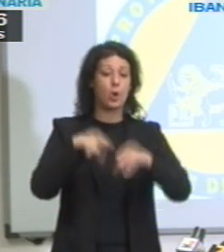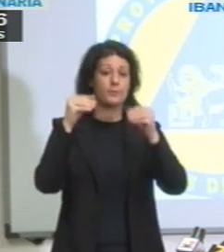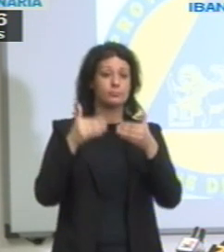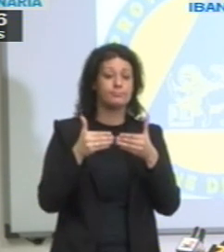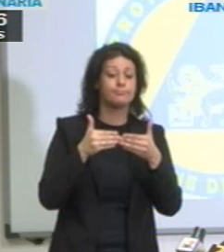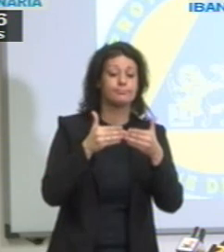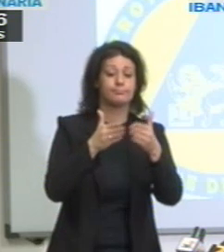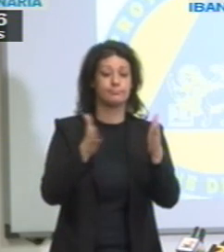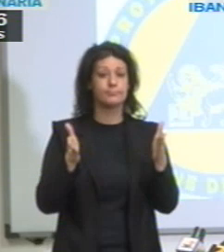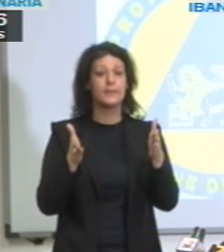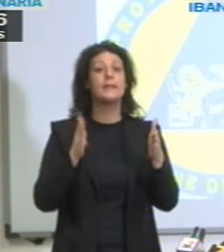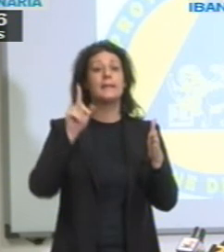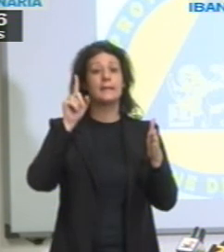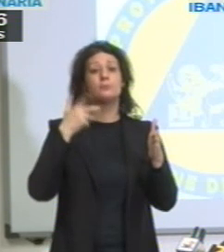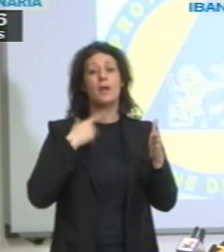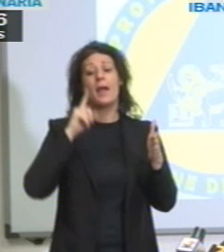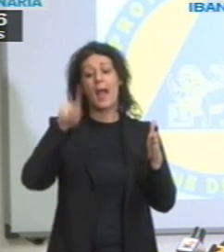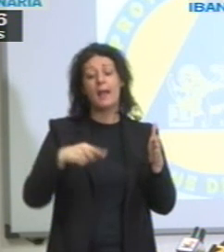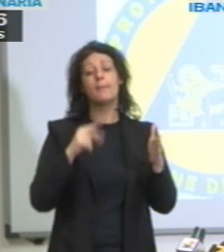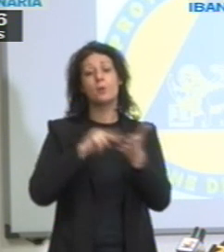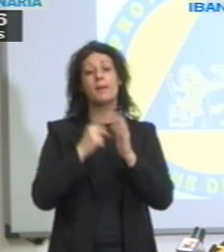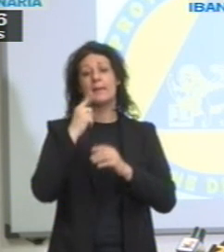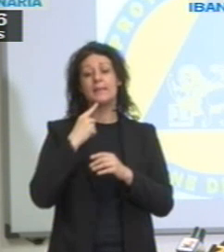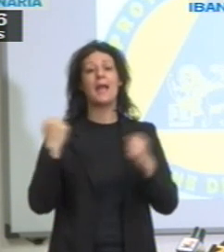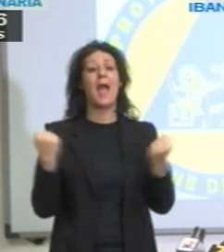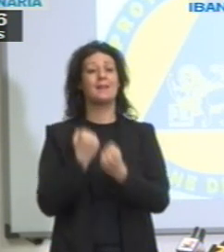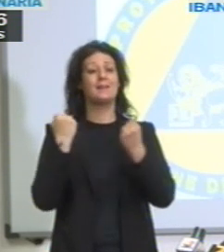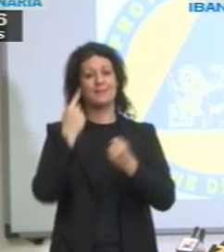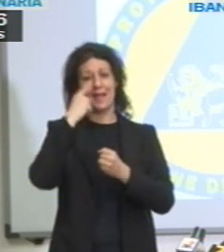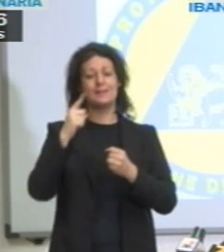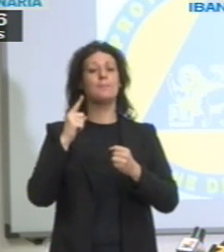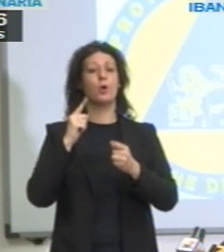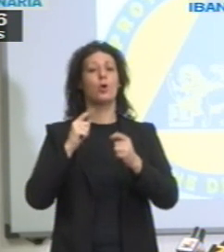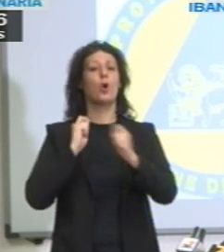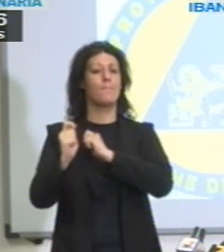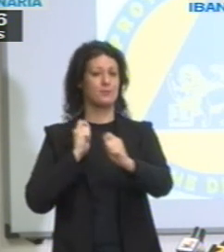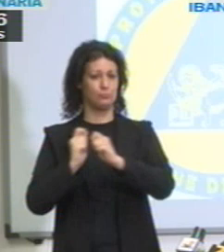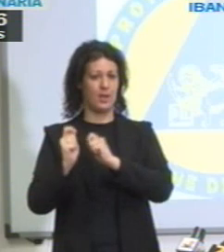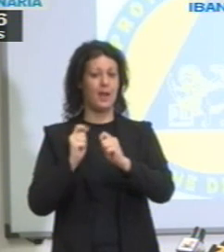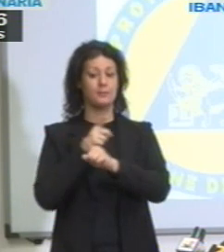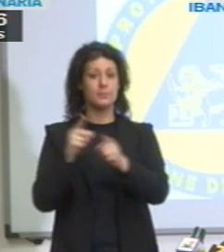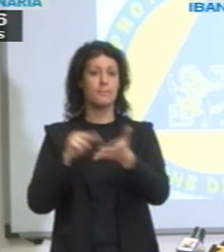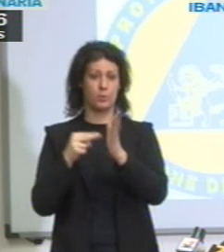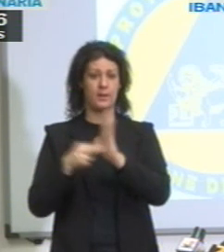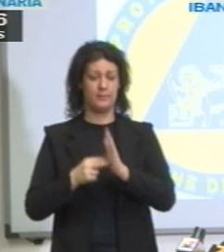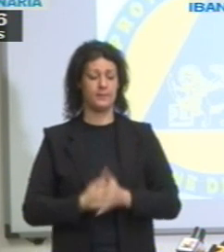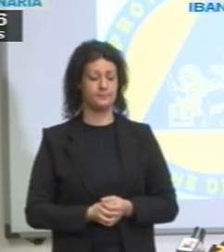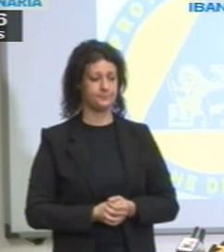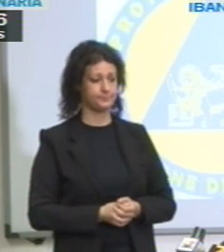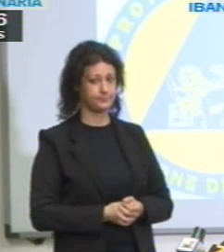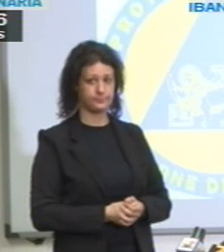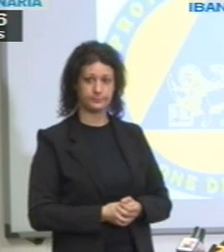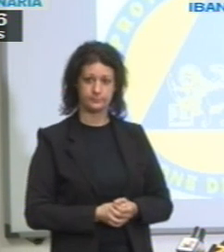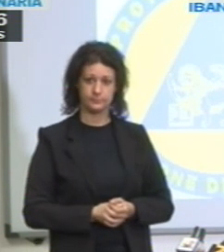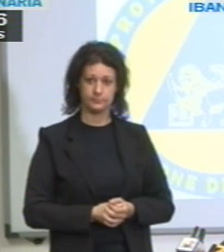resta il grosso problema di tutte le attività commerciali, perché poi resta il problema delle attività commerciali, che è uno dei grandi problemi. Emiliano? Sì,